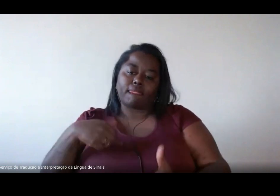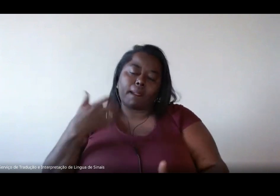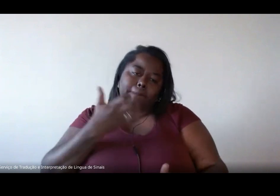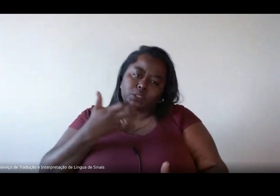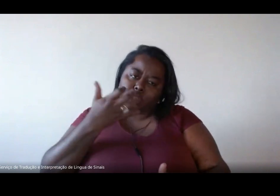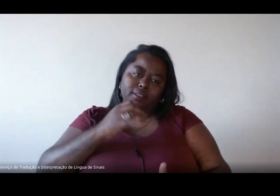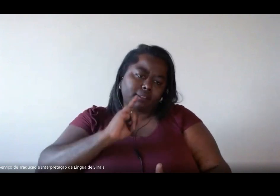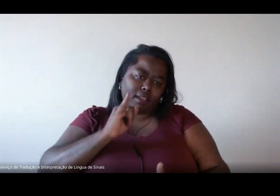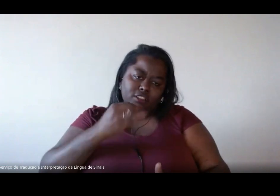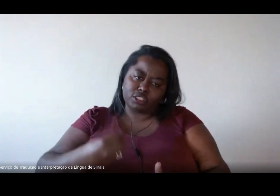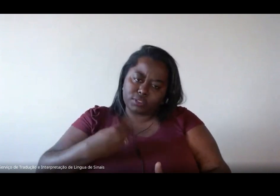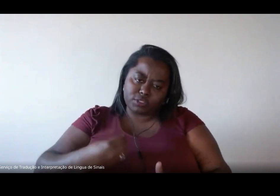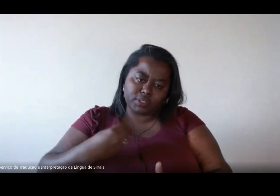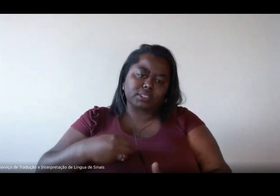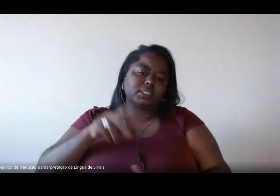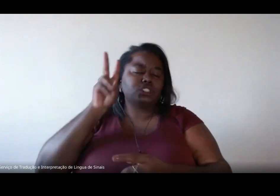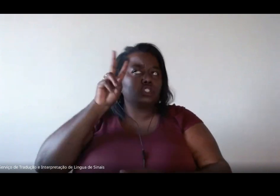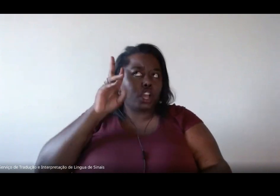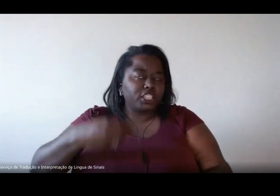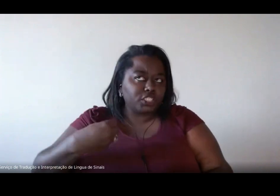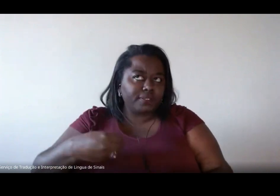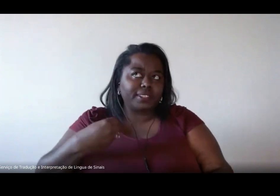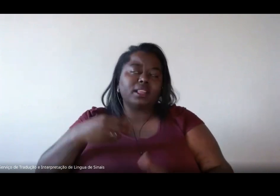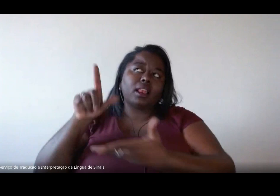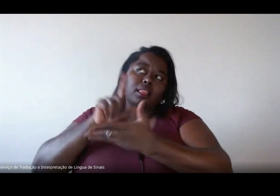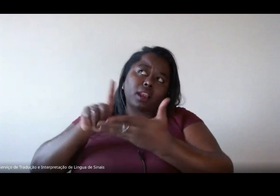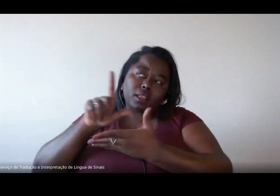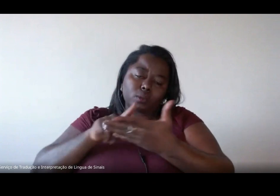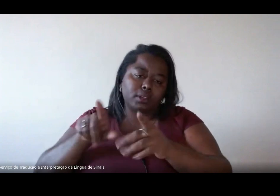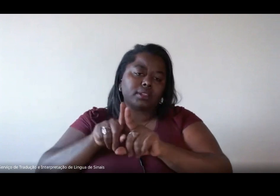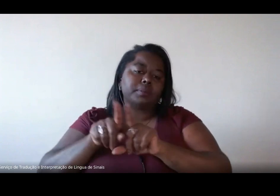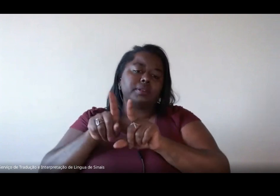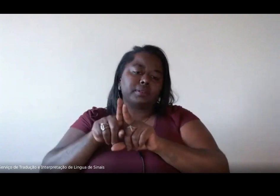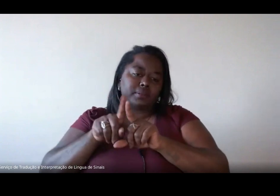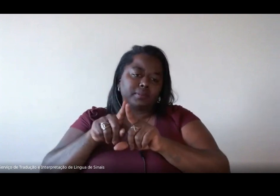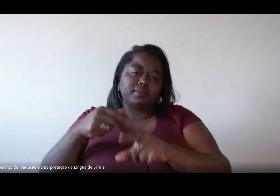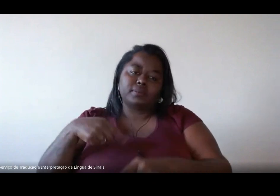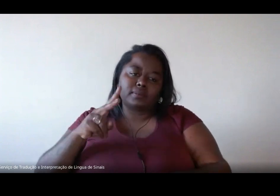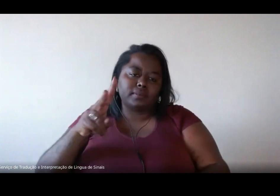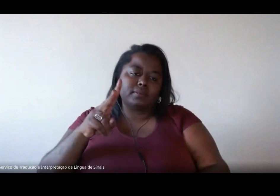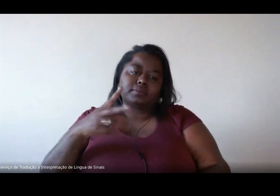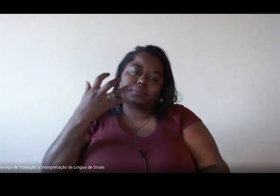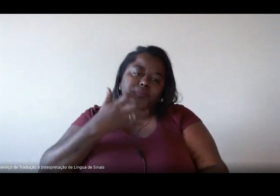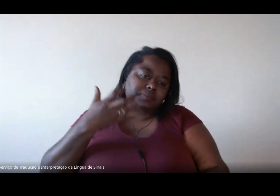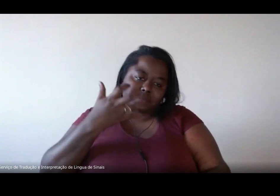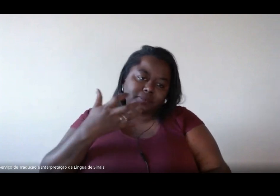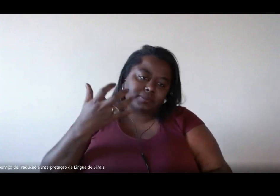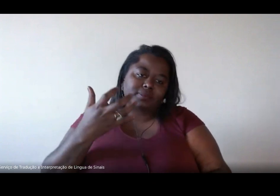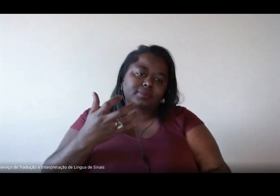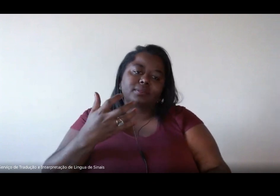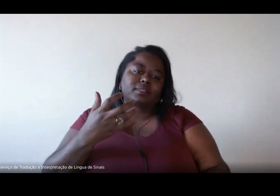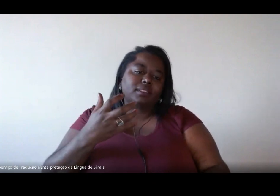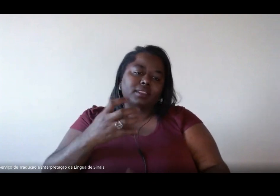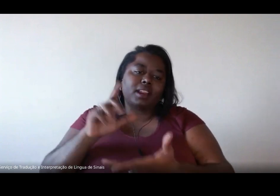sou uma apaixonada por narrativas de vida, por histórias de vida, pela literatura também, porque eu sempre fui apaixonada